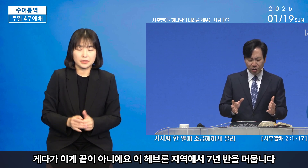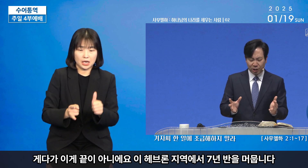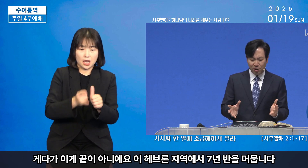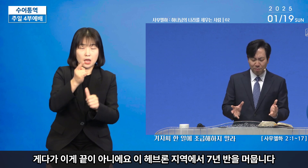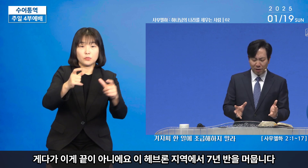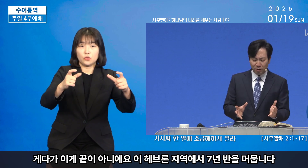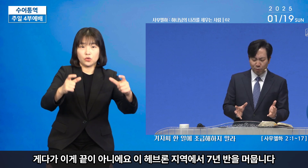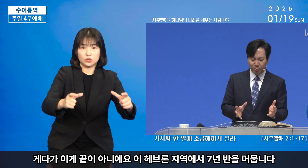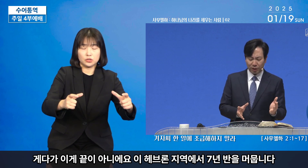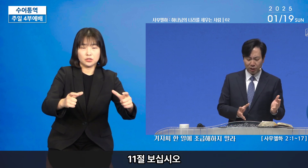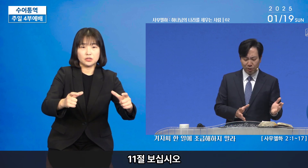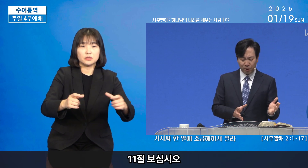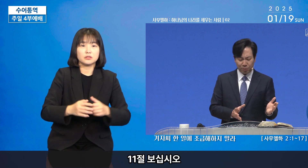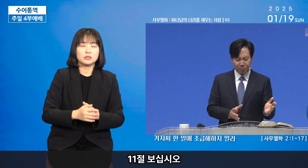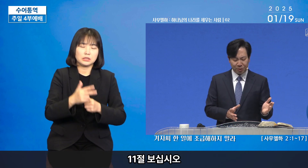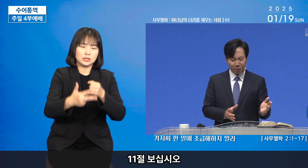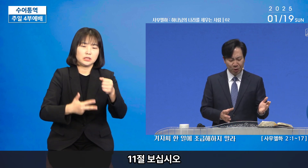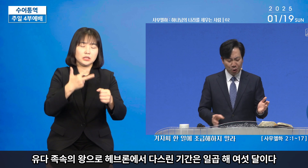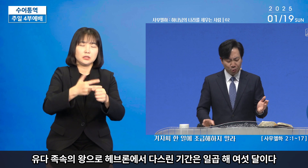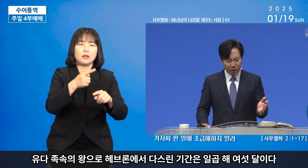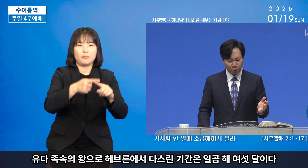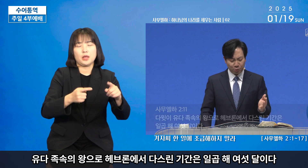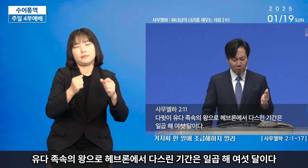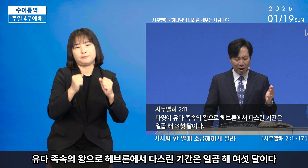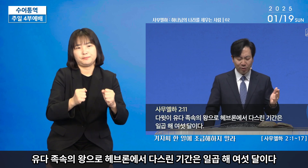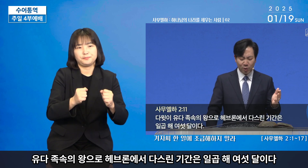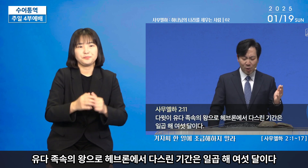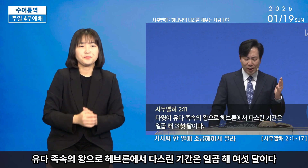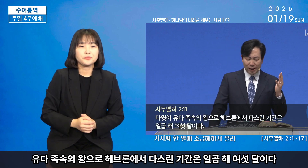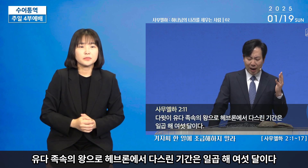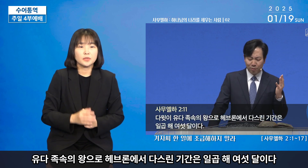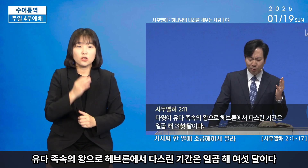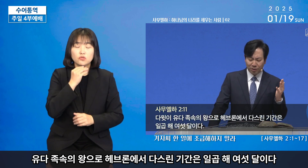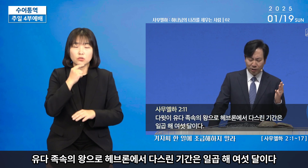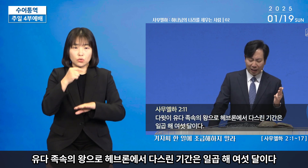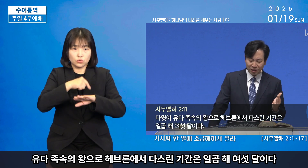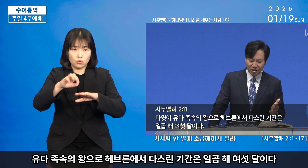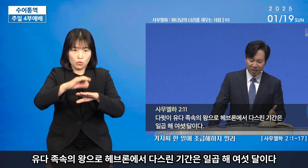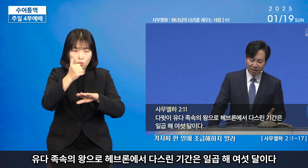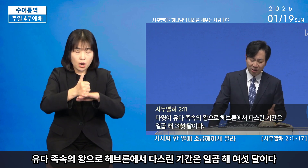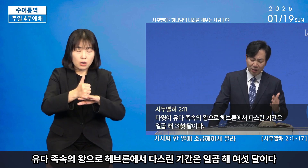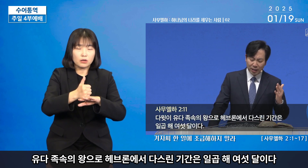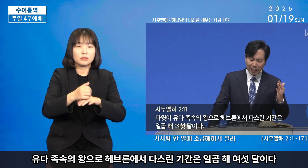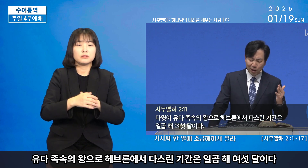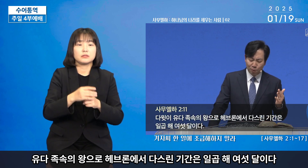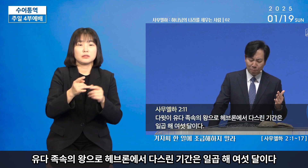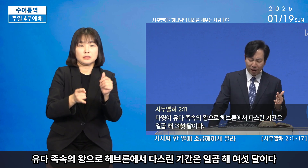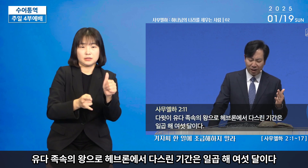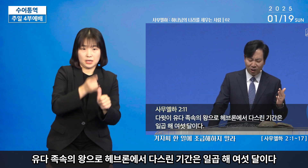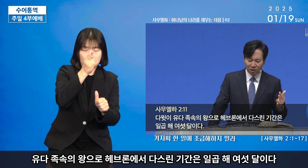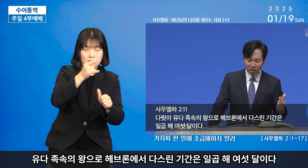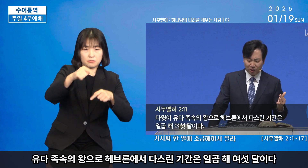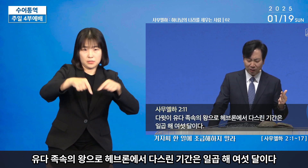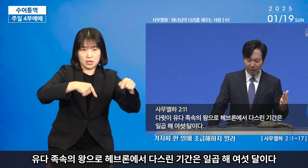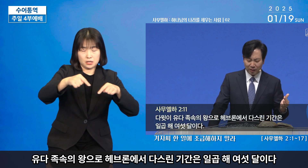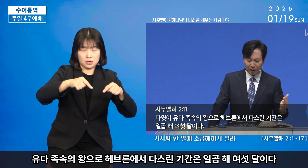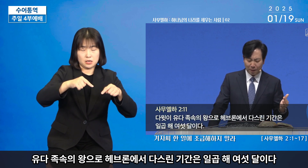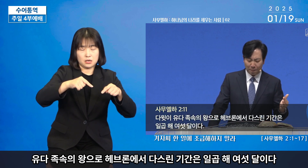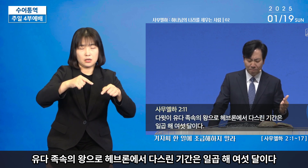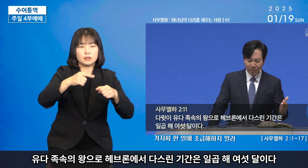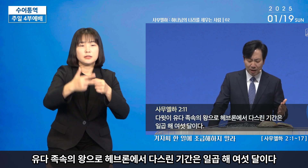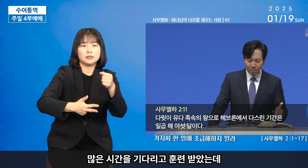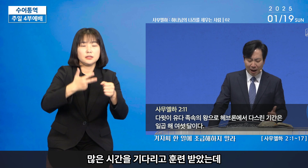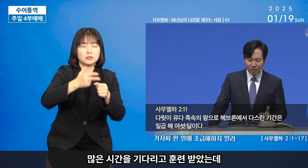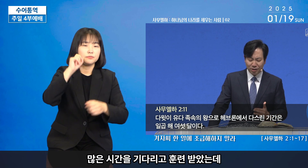지역에서 7년 반을 머뭅니다. 11절 보십시오. 유다 족속의 왕으로 헤브론에서 다스린 기간은 7해